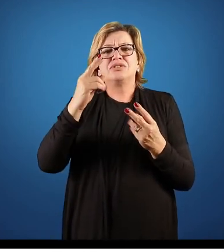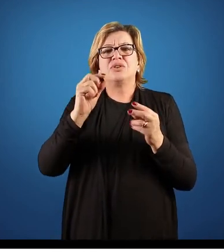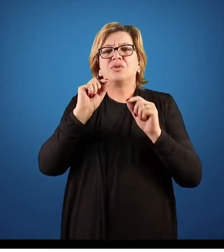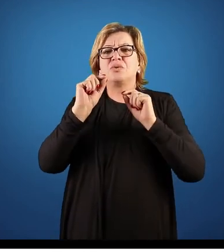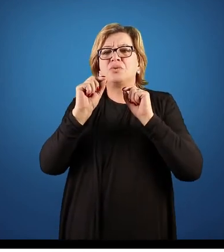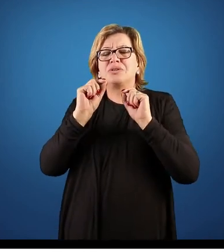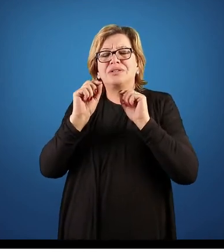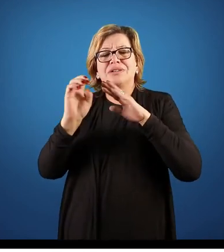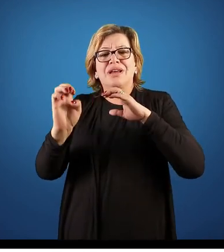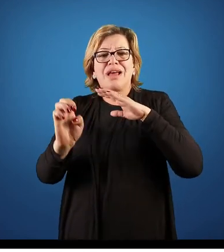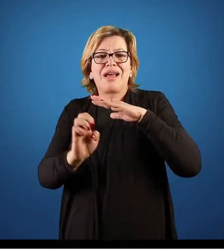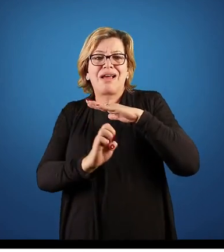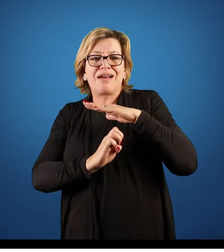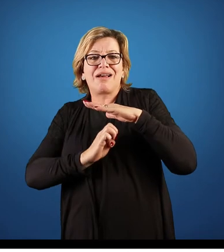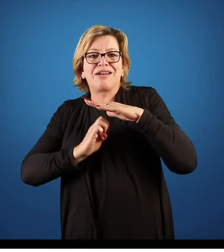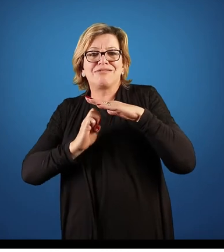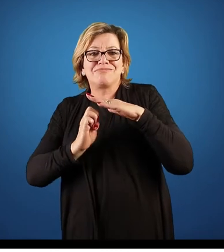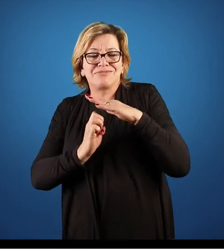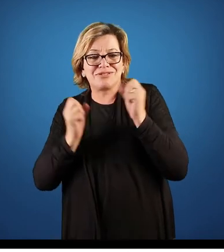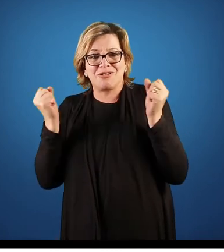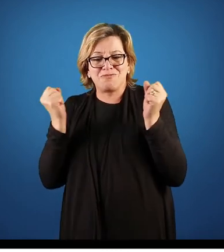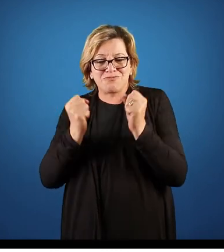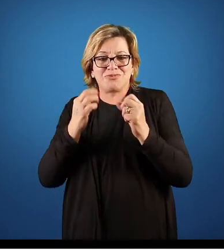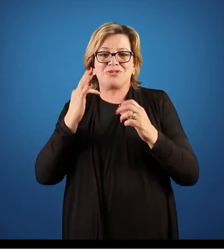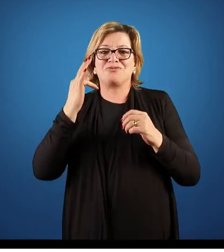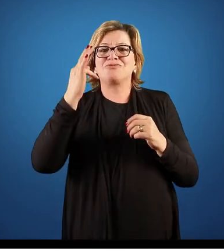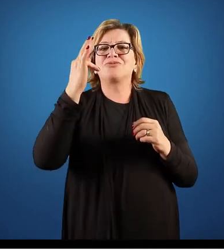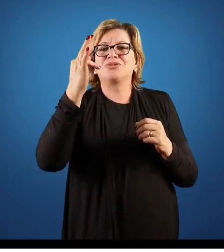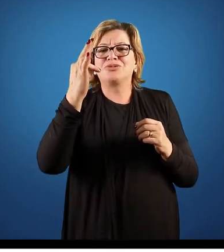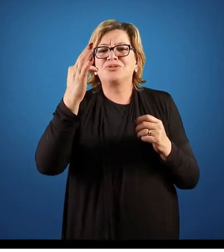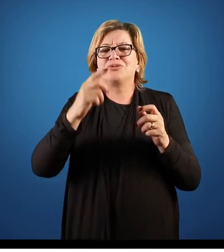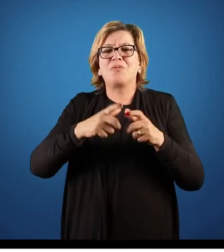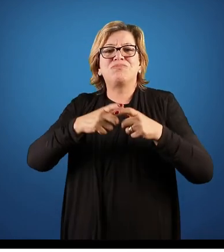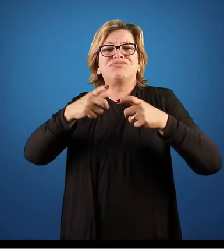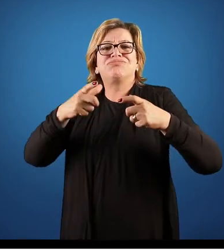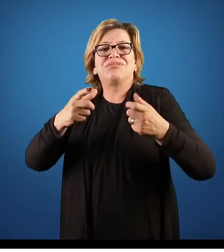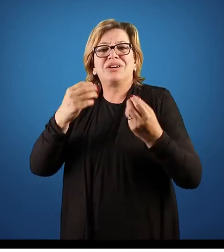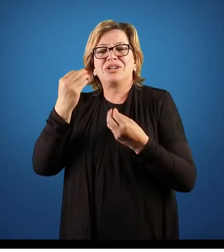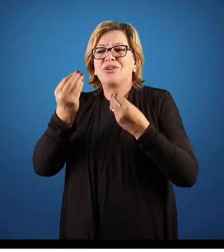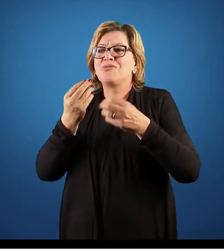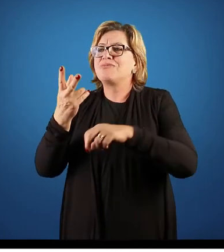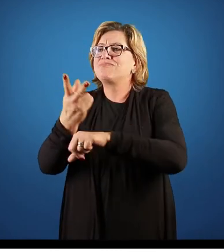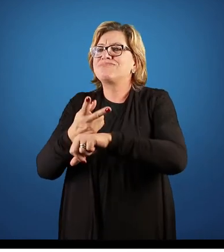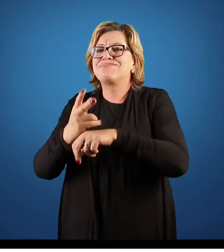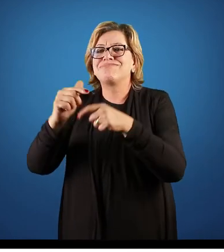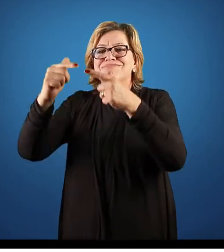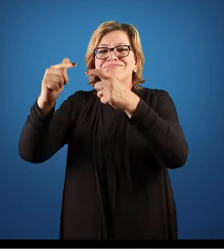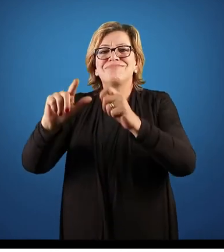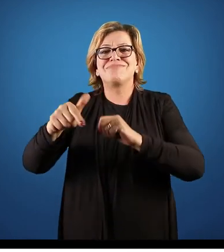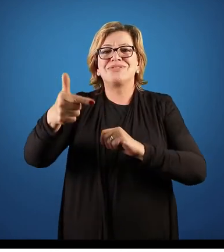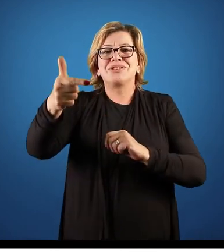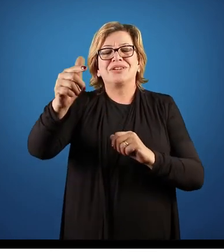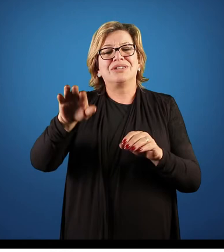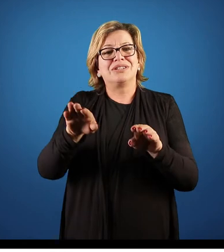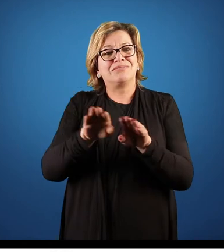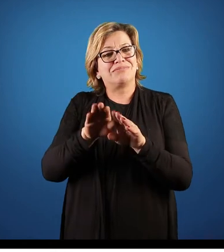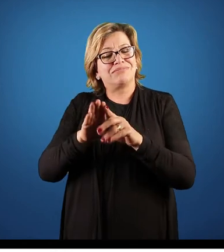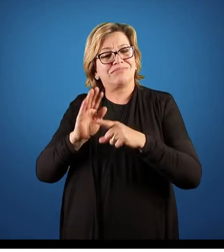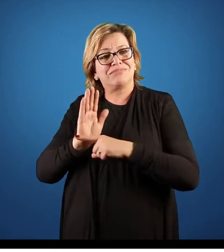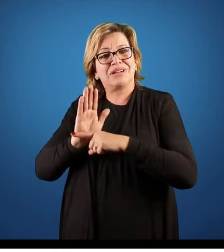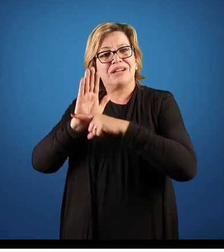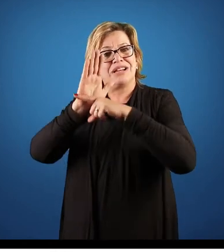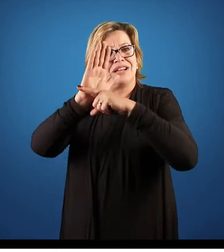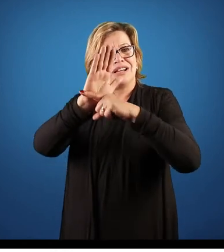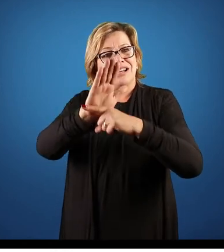o que a minha organização onde ela pode chegar pois os mercados que ela pode ir buscar né e é justamente isso tudo me ajuda também